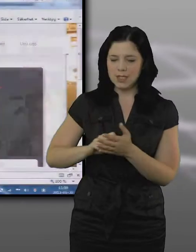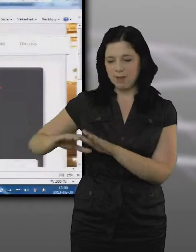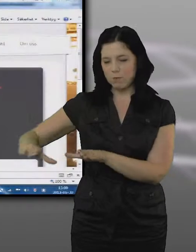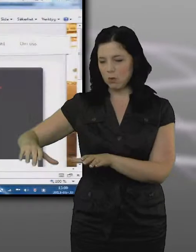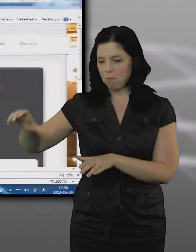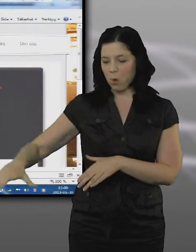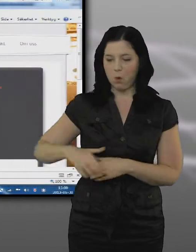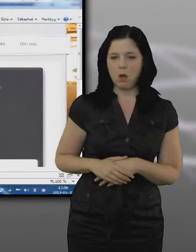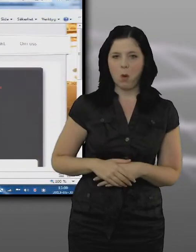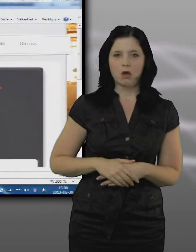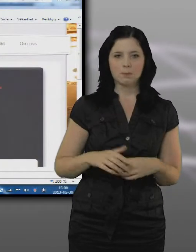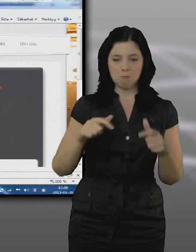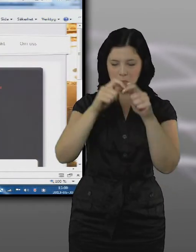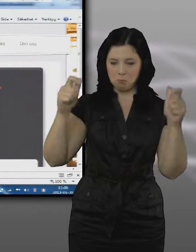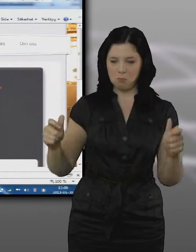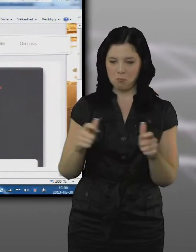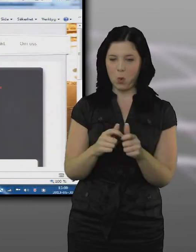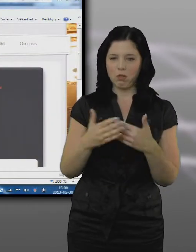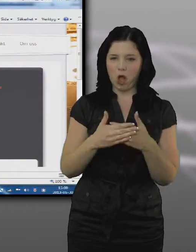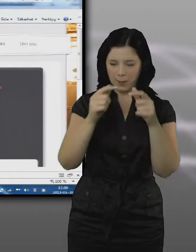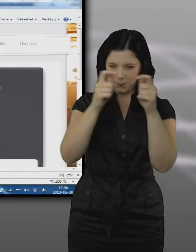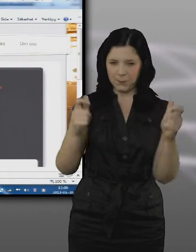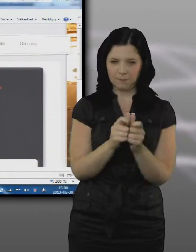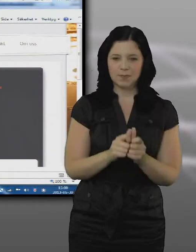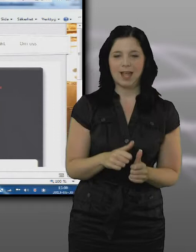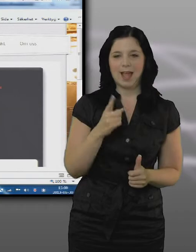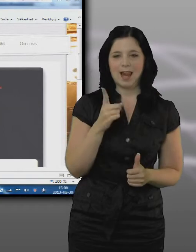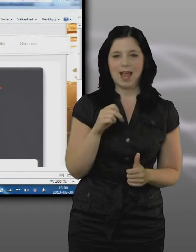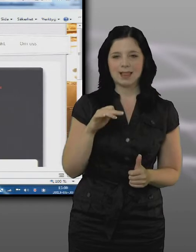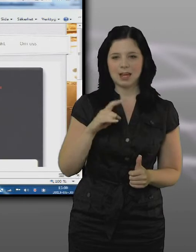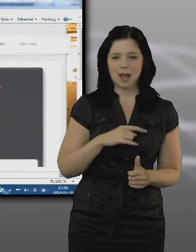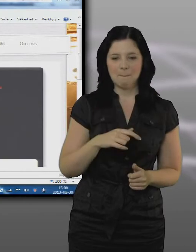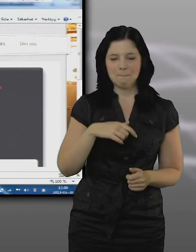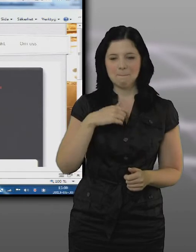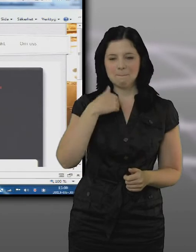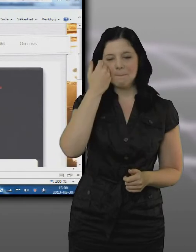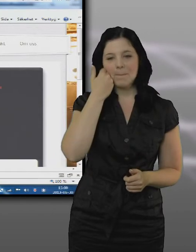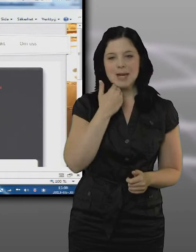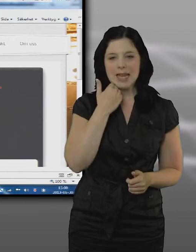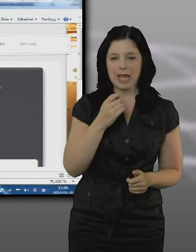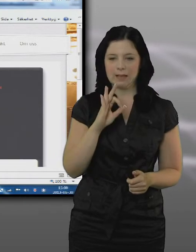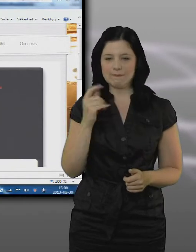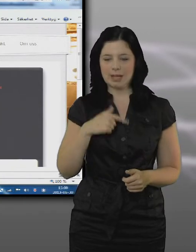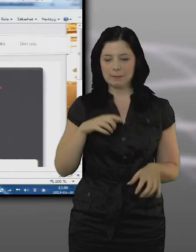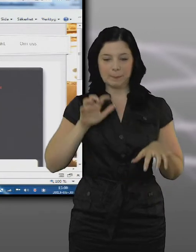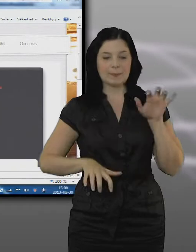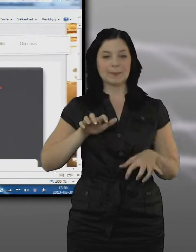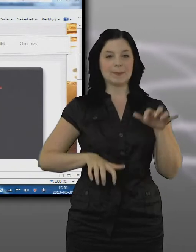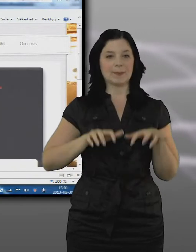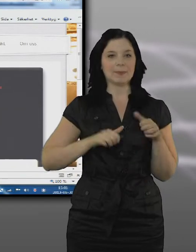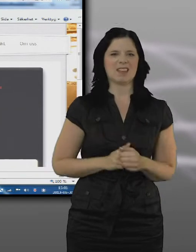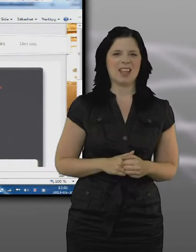och en platt dataskärm. Lennart sitter blekfet i jeans och skjorta i strumplästen och knackar på tangentbordet.